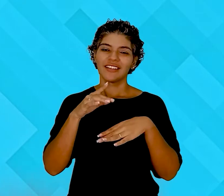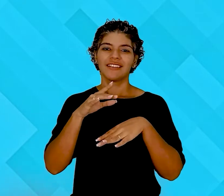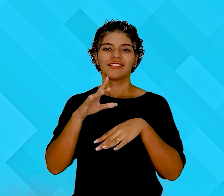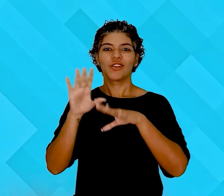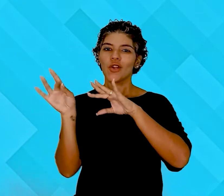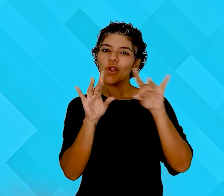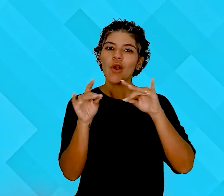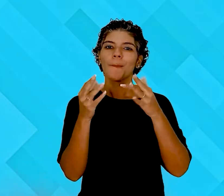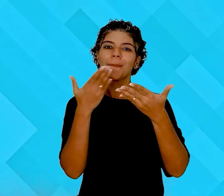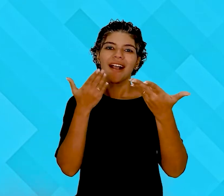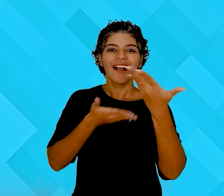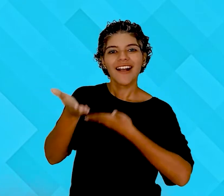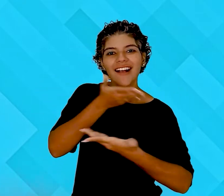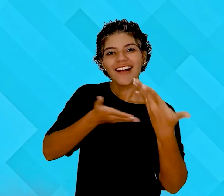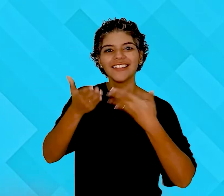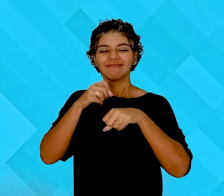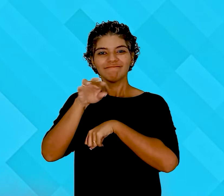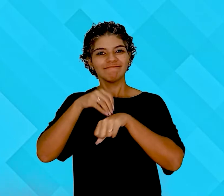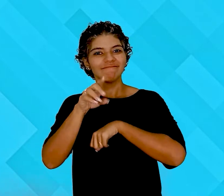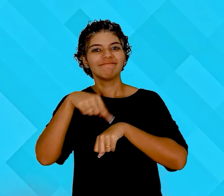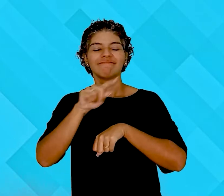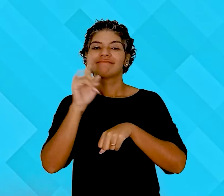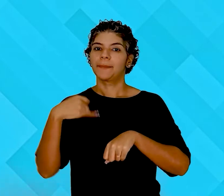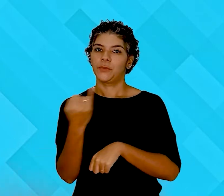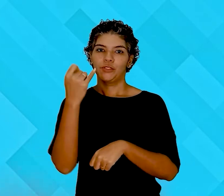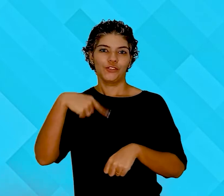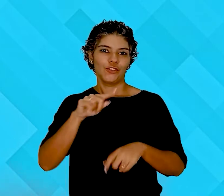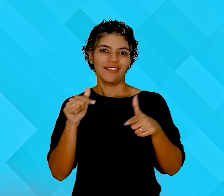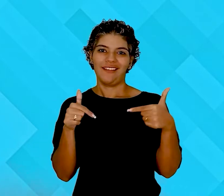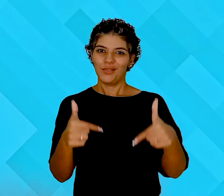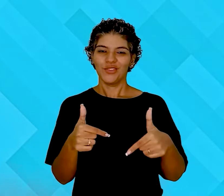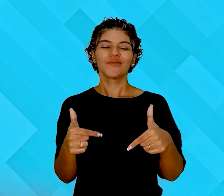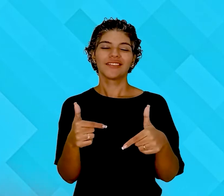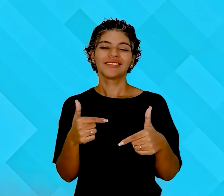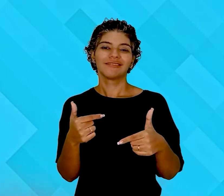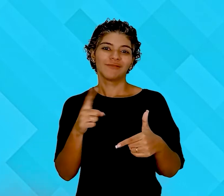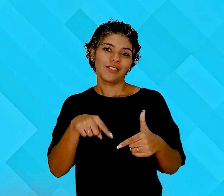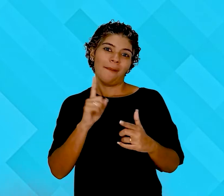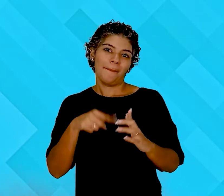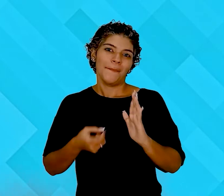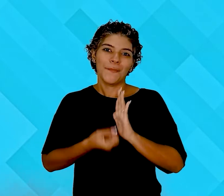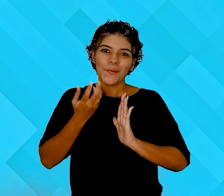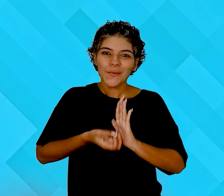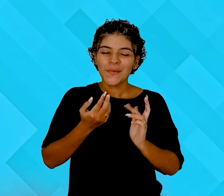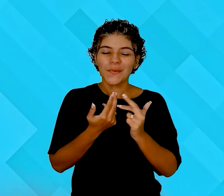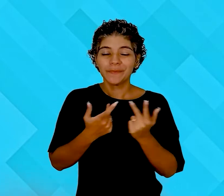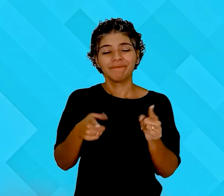experiência de todo mundo que está nos ouvindo aqui. E eu queria, antes de te passar a palavra para você fazer as suas considerações, seus comentários finais, te perguntar